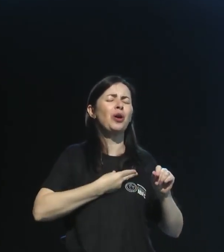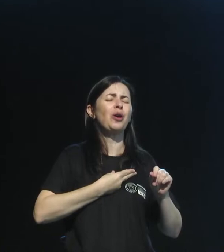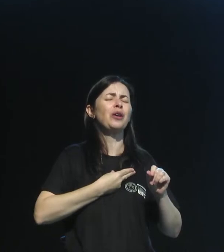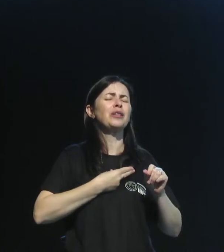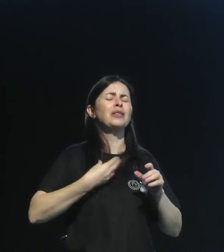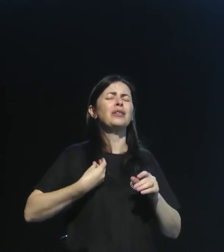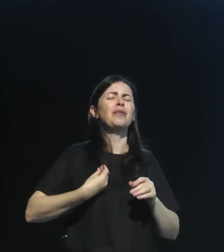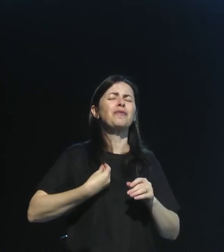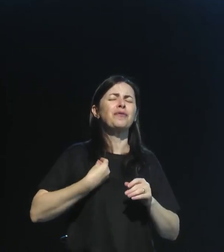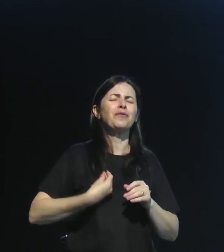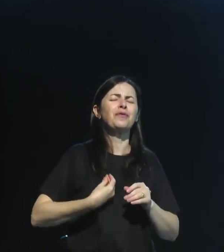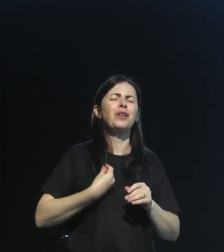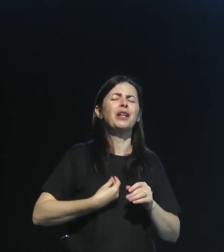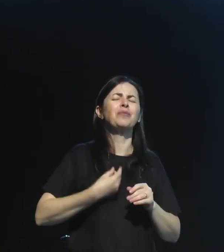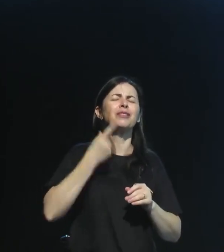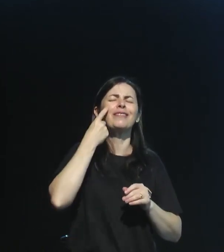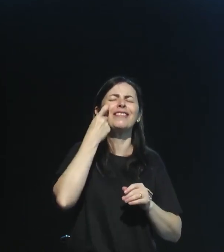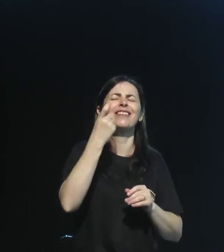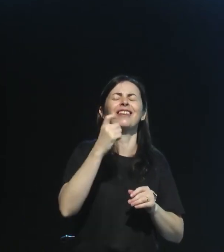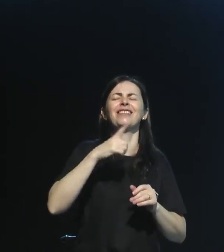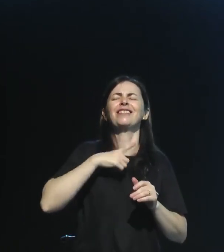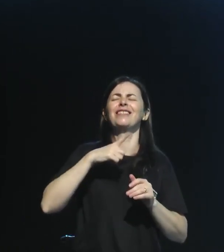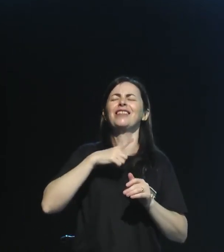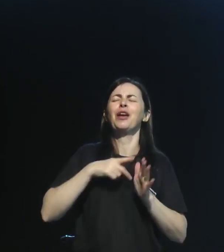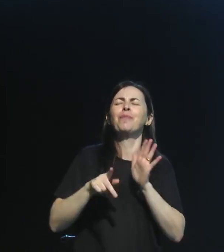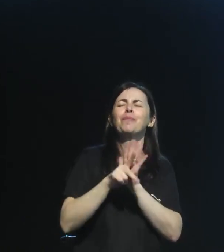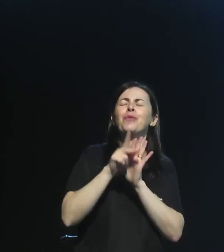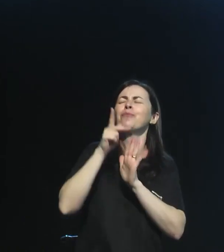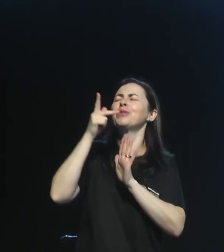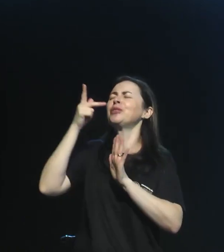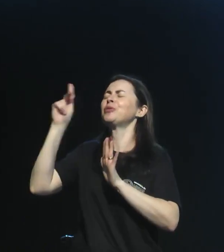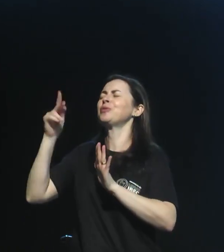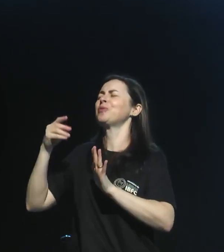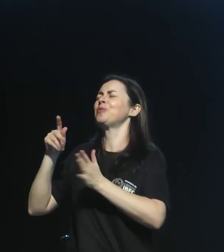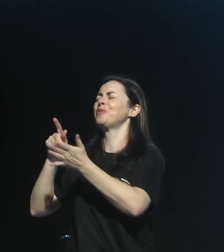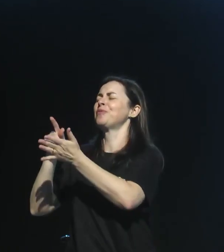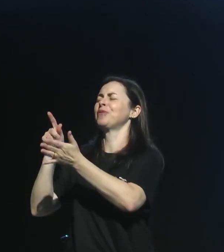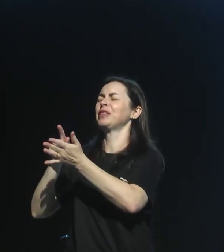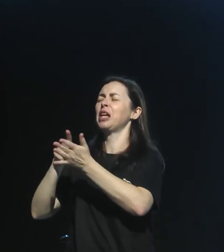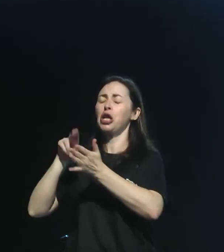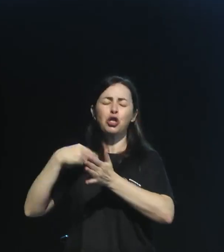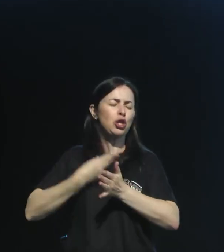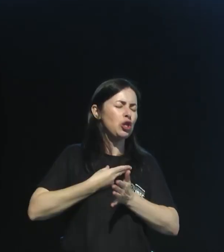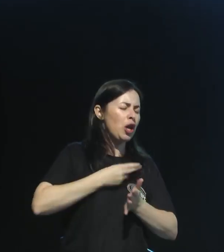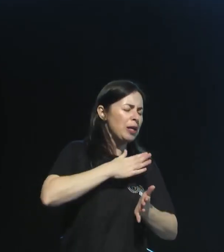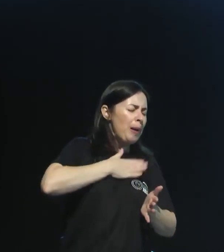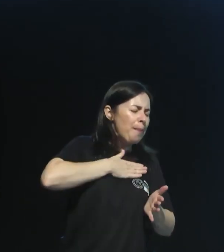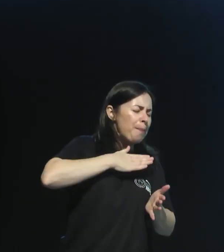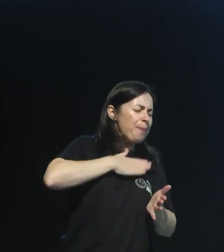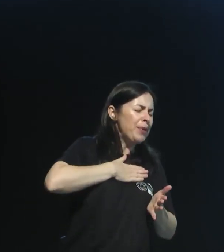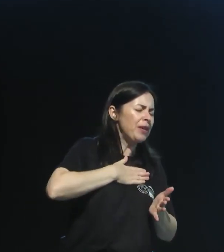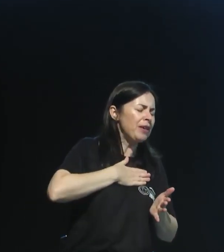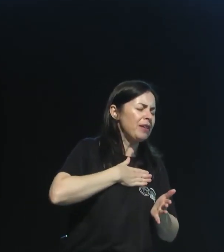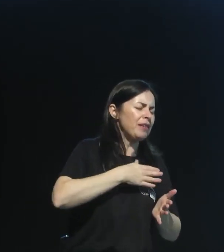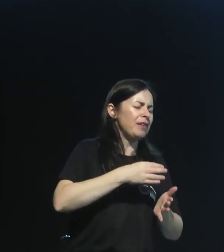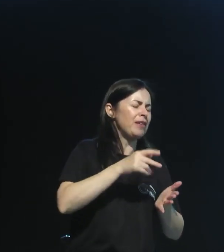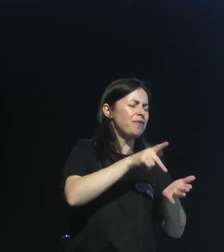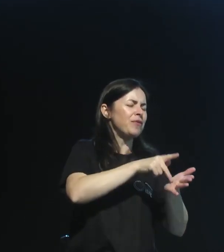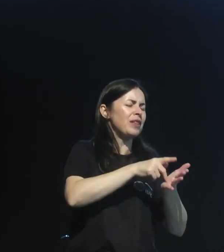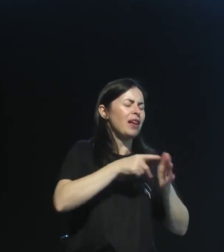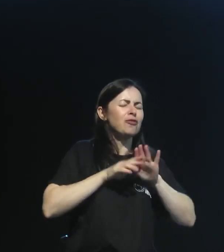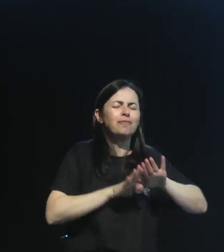viver a tua verdade e morrer para as nossas verdades. Porque, gente,